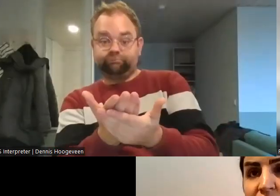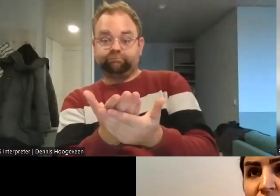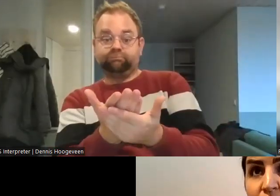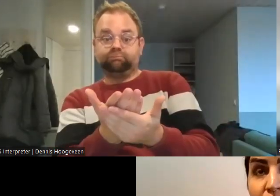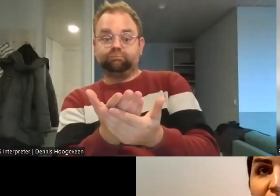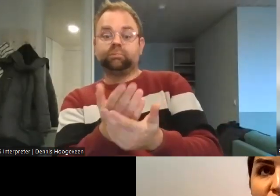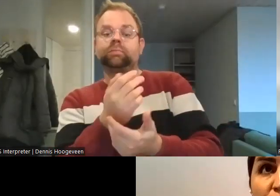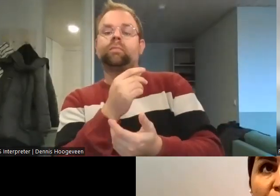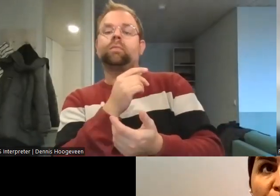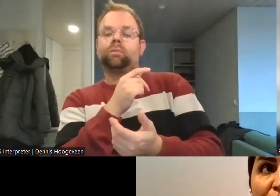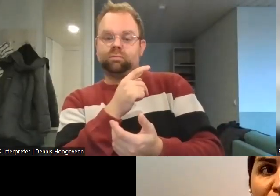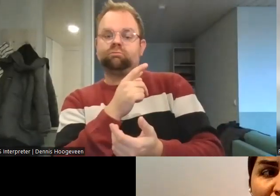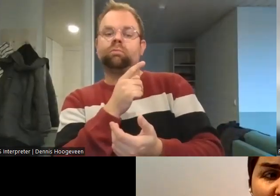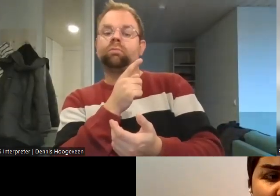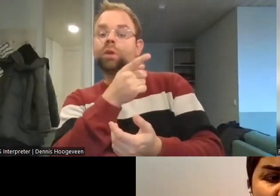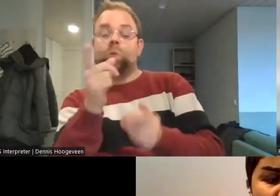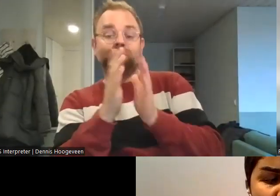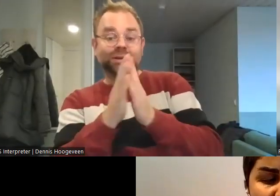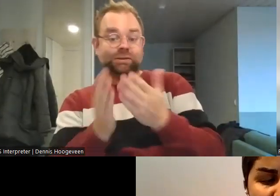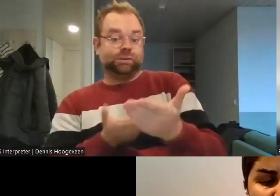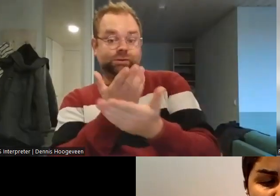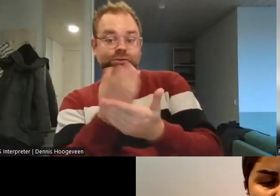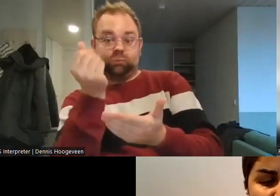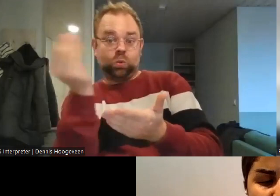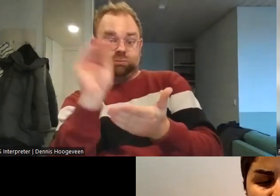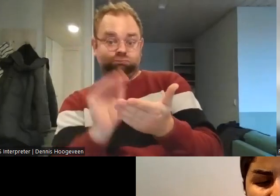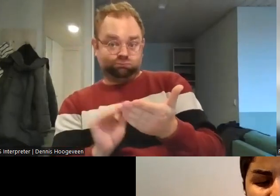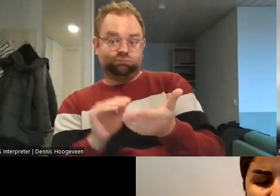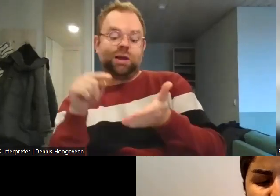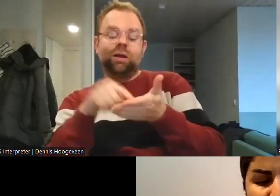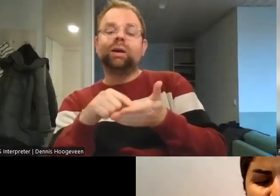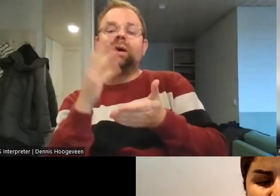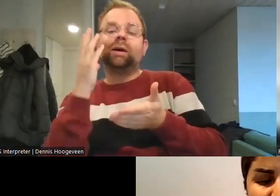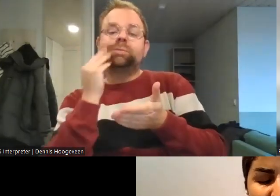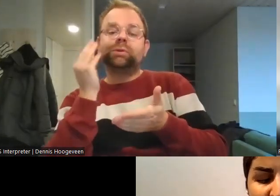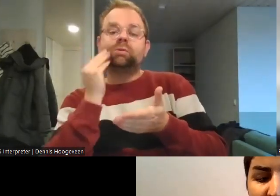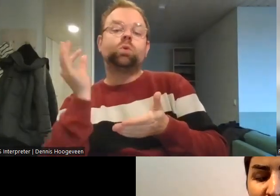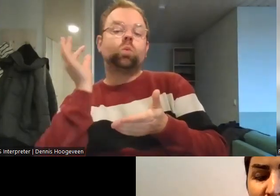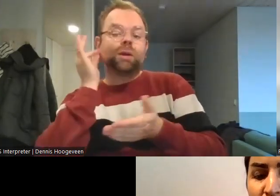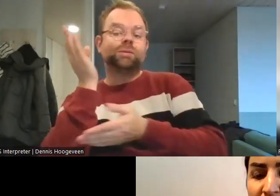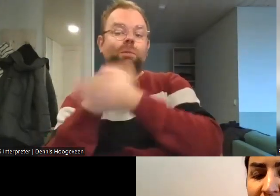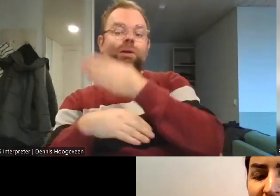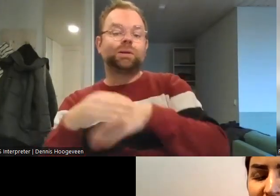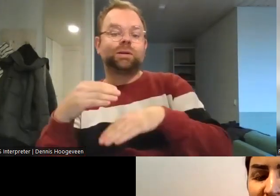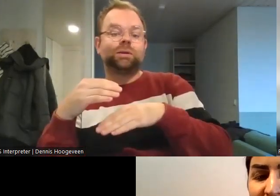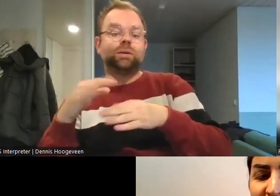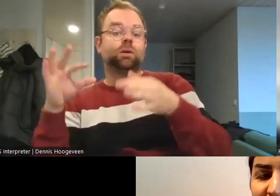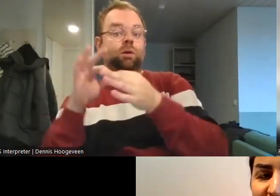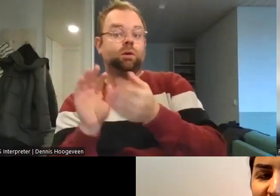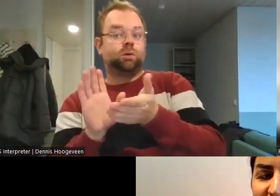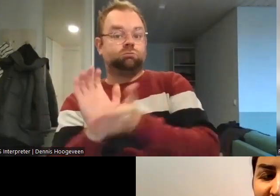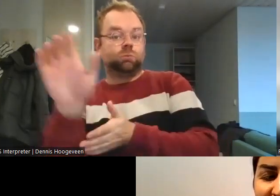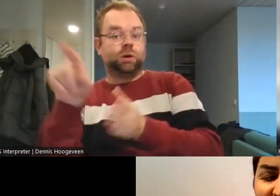s'assurer que les femmes handicapées soient incluses dans leur budget.